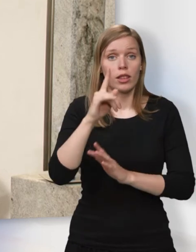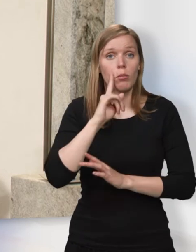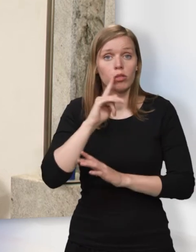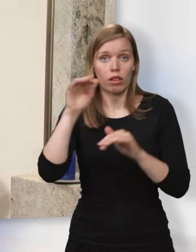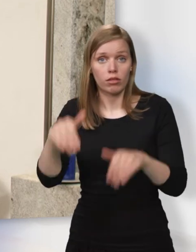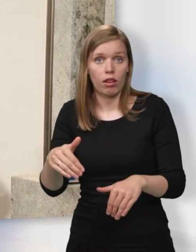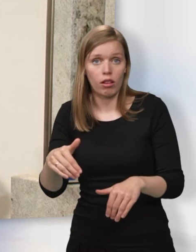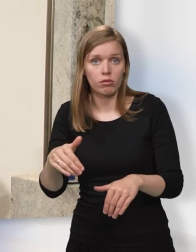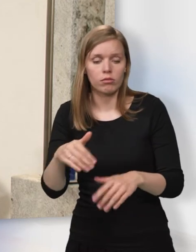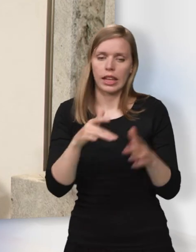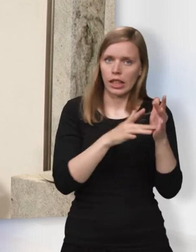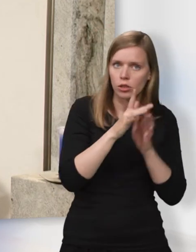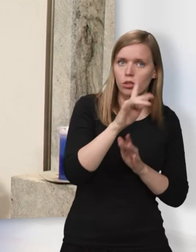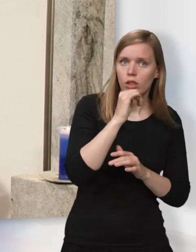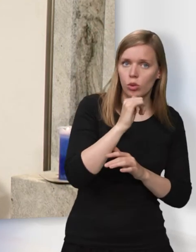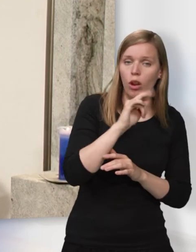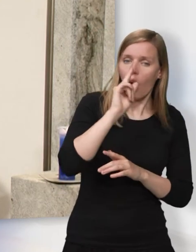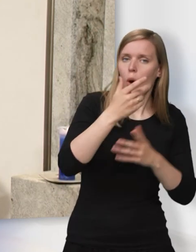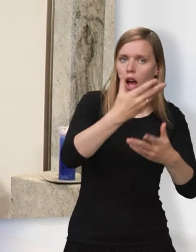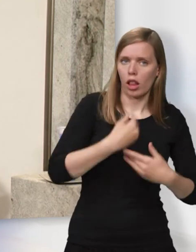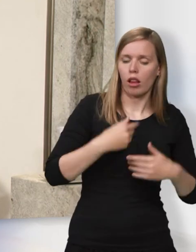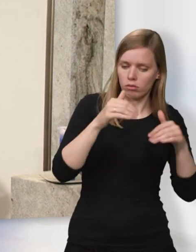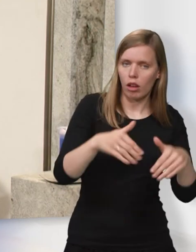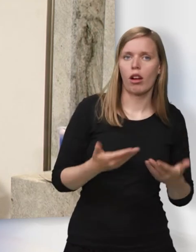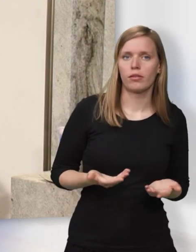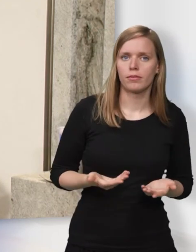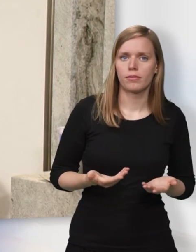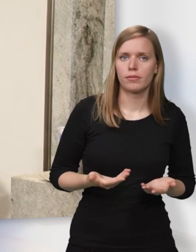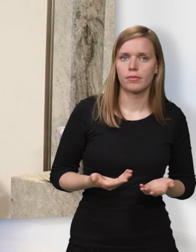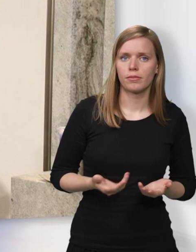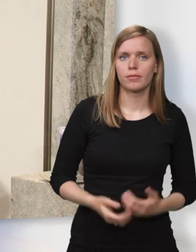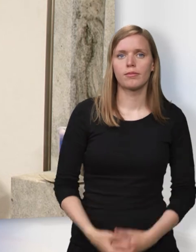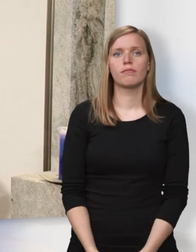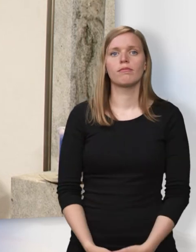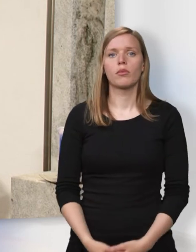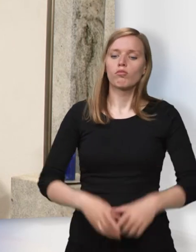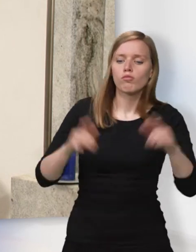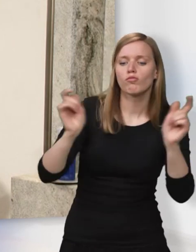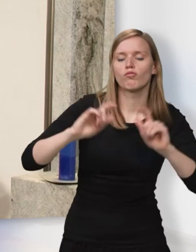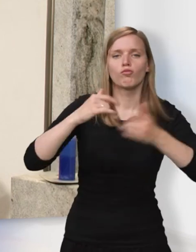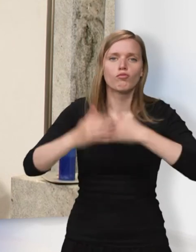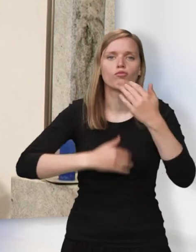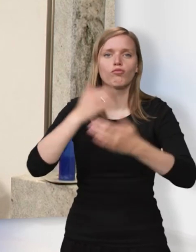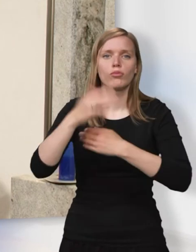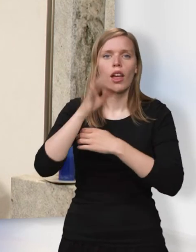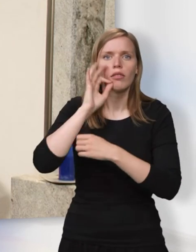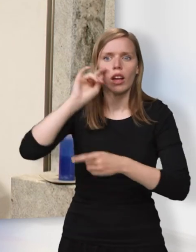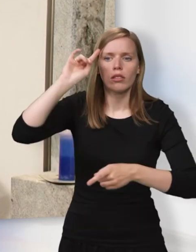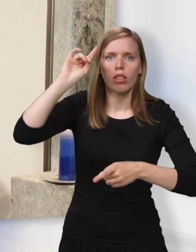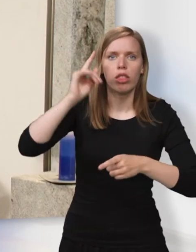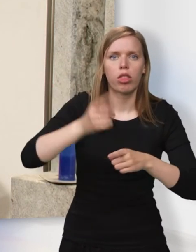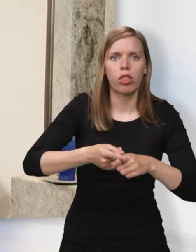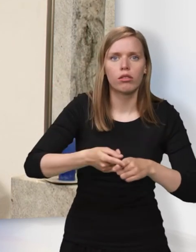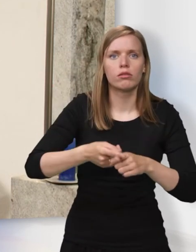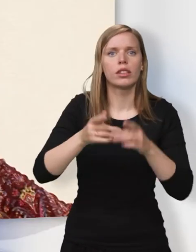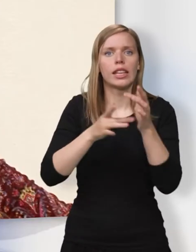aber und seine Jünger waren auch zur Hochzeit geladen. Und als der Wein ausging, spricht die Mutter Jesu zu